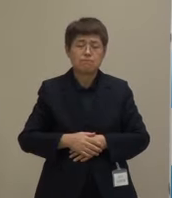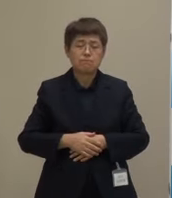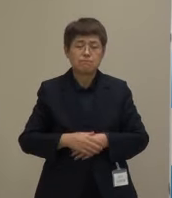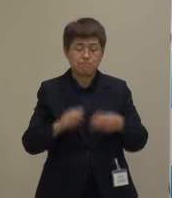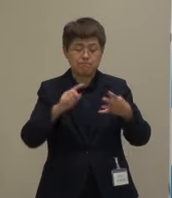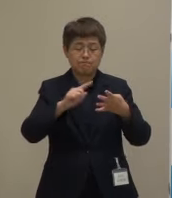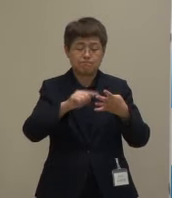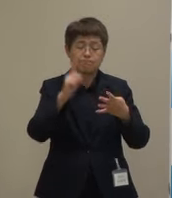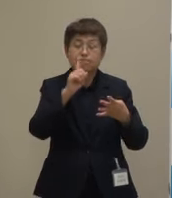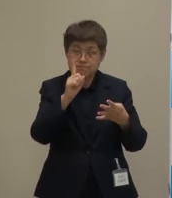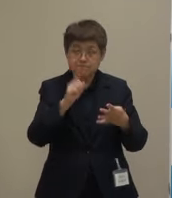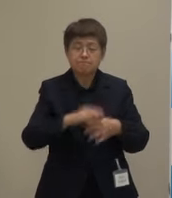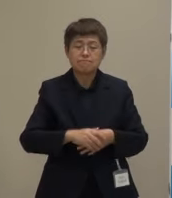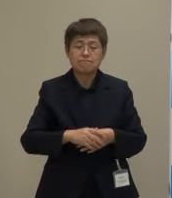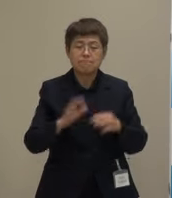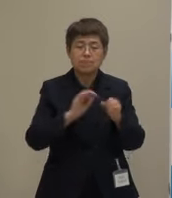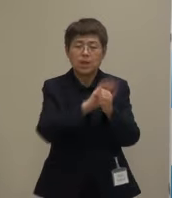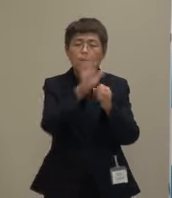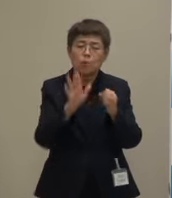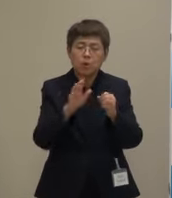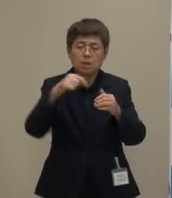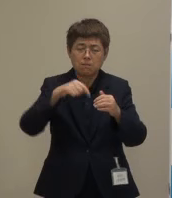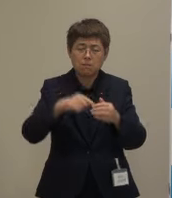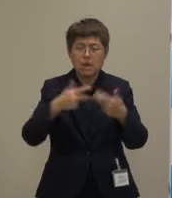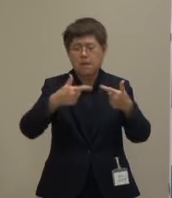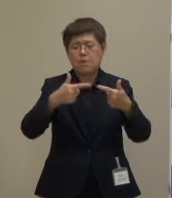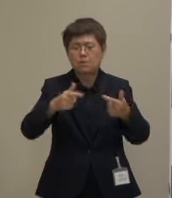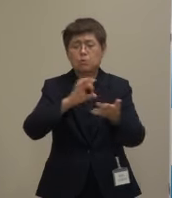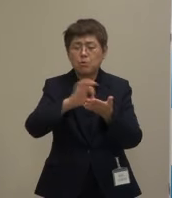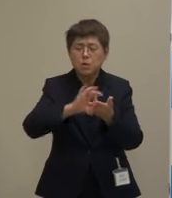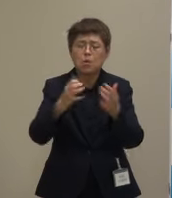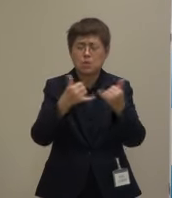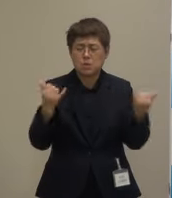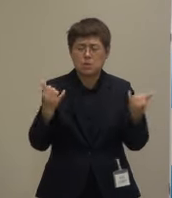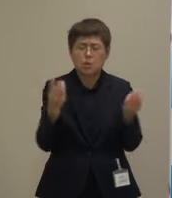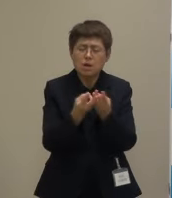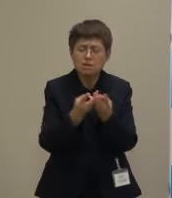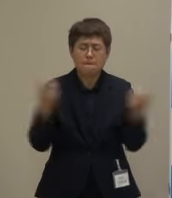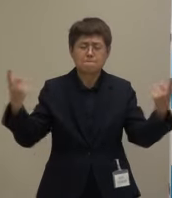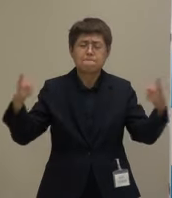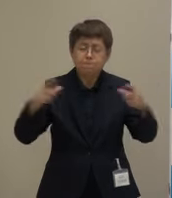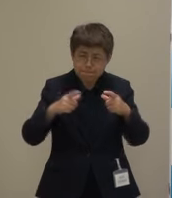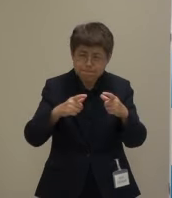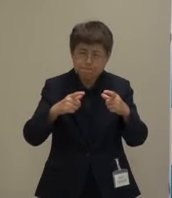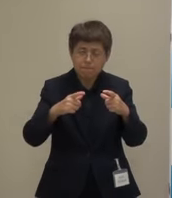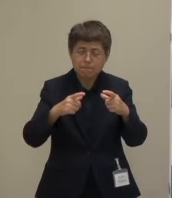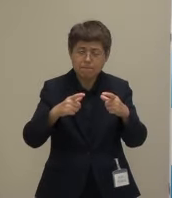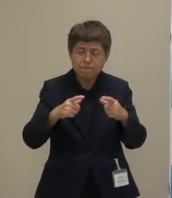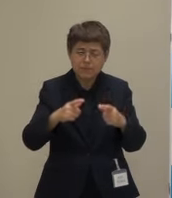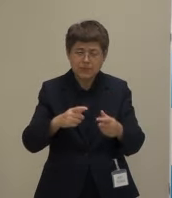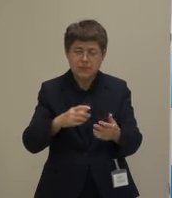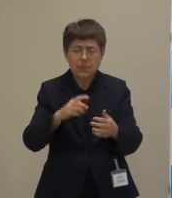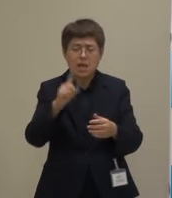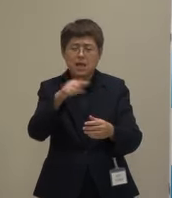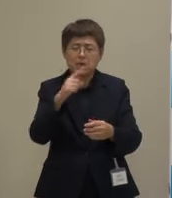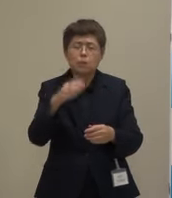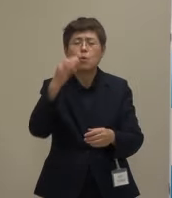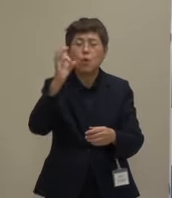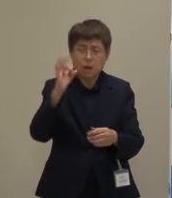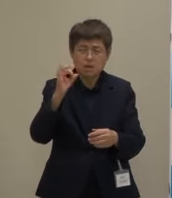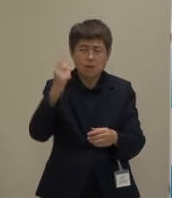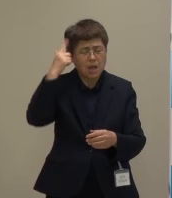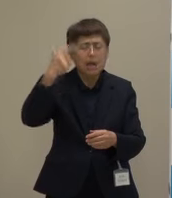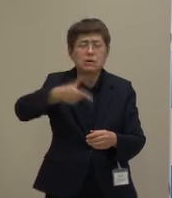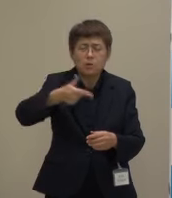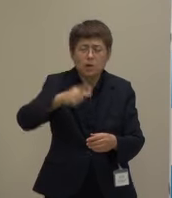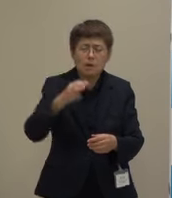2点目として、コロナ禍によるバス利用者数の大幅な減少や、人件費や燃料費などの